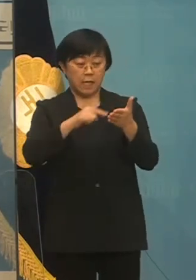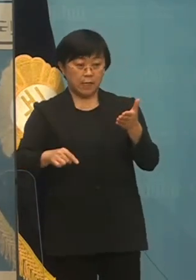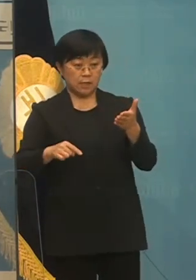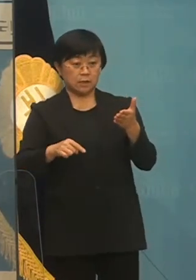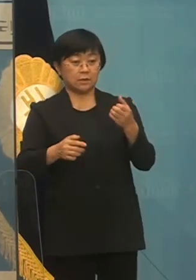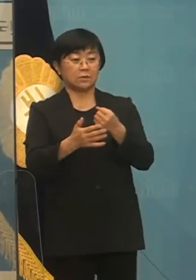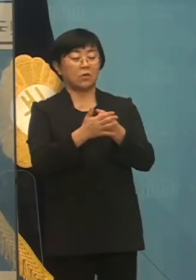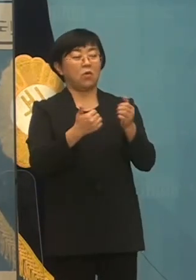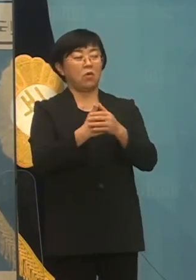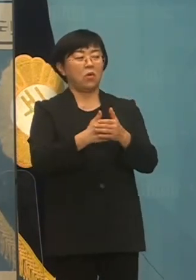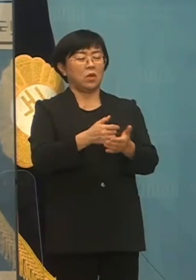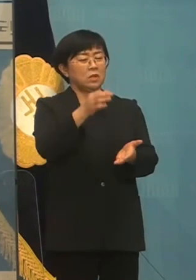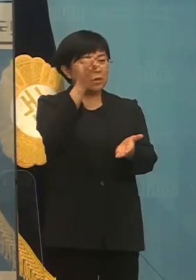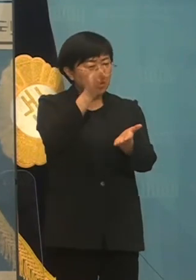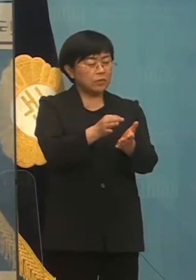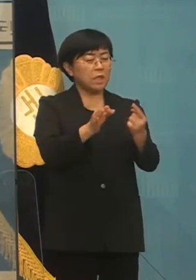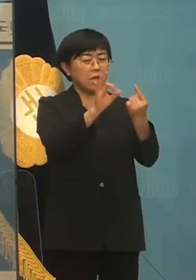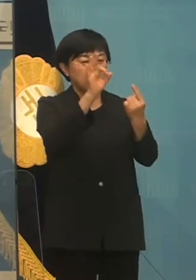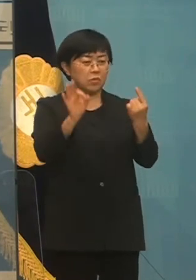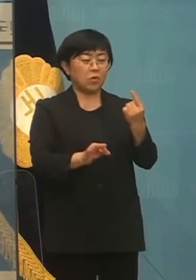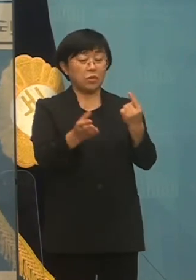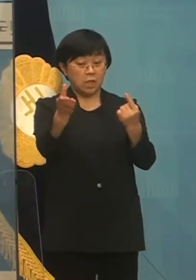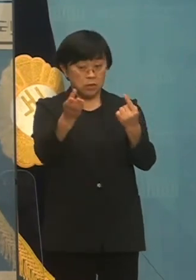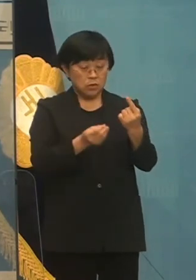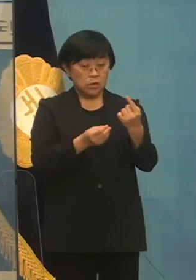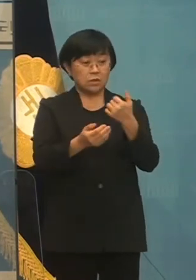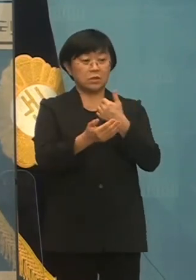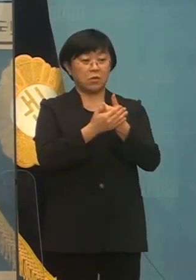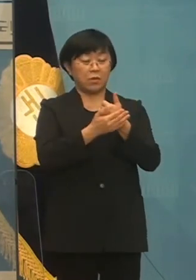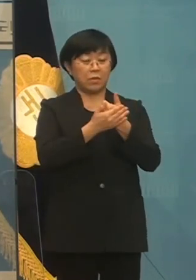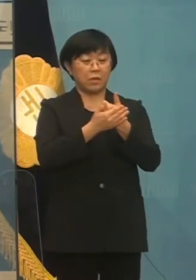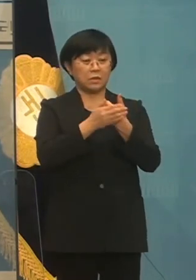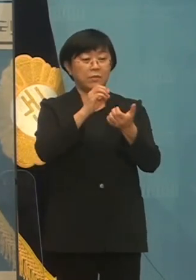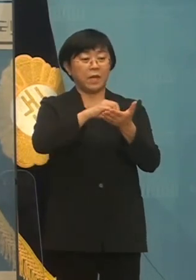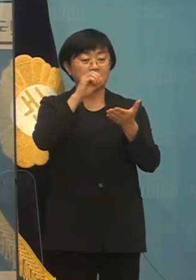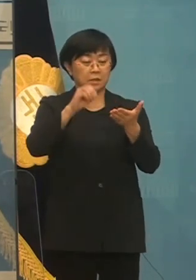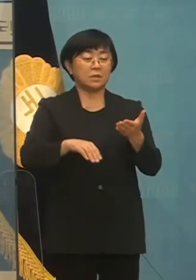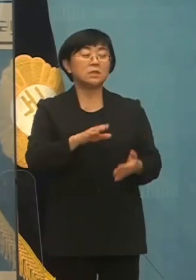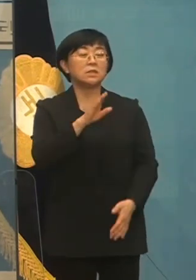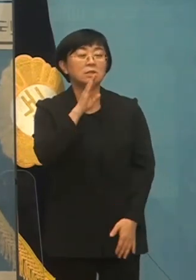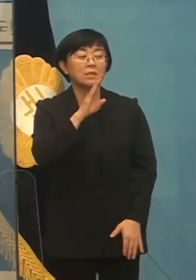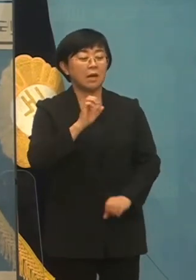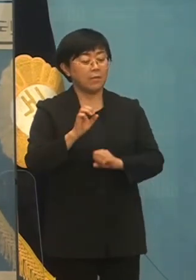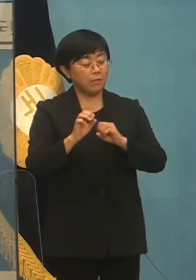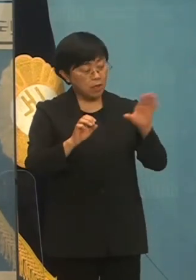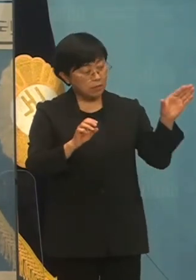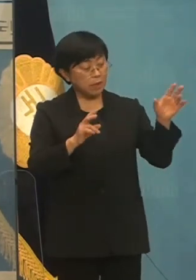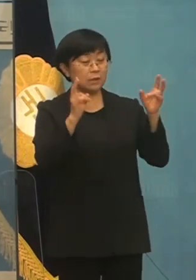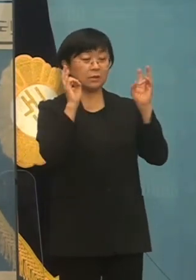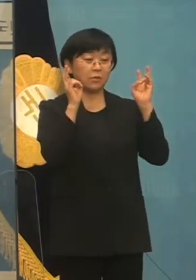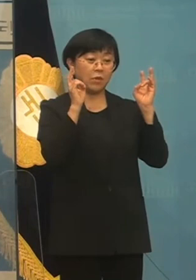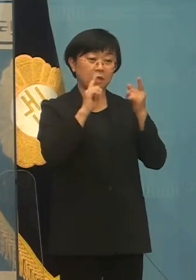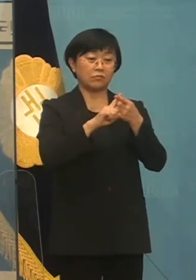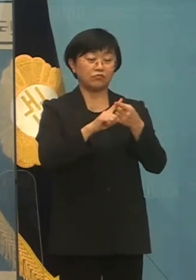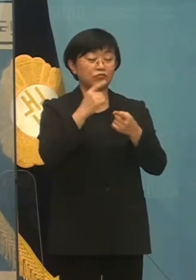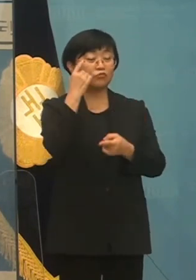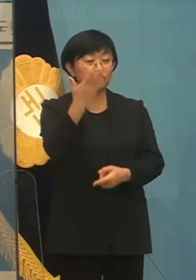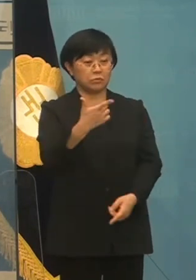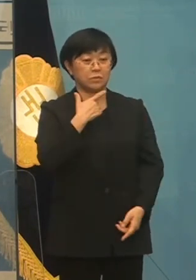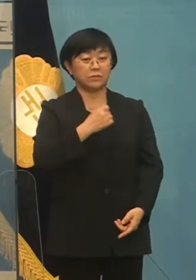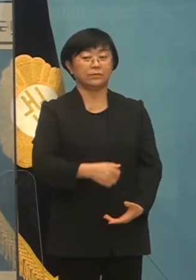재업종 초저금리 1% 대출 지원 정책에도 제외되는 정말 버림받은 업종인지 정부에 묻고 싶습니다.